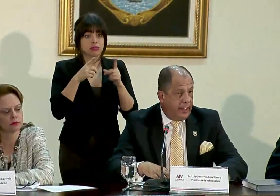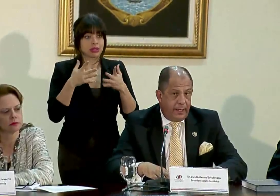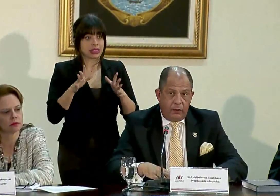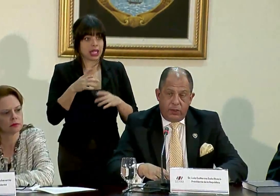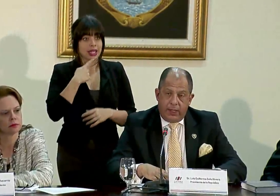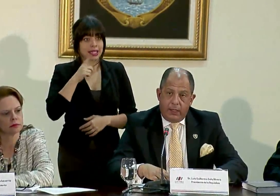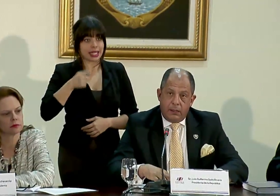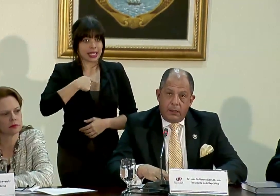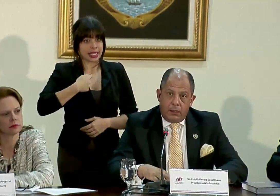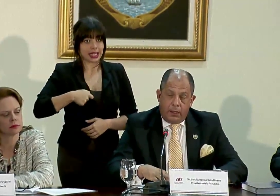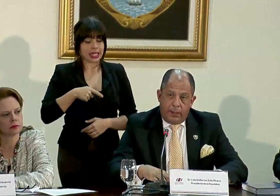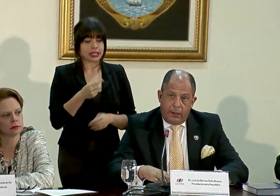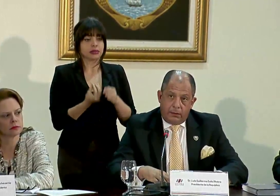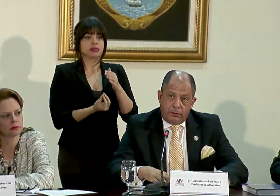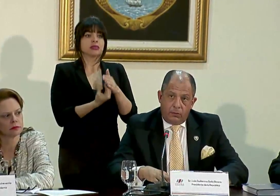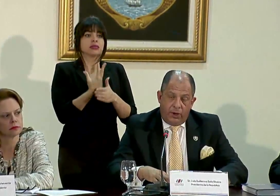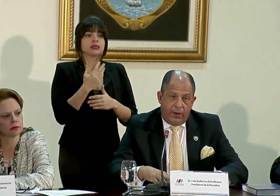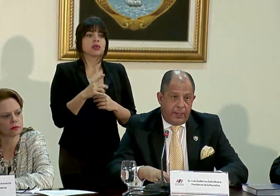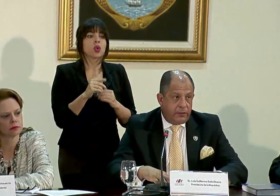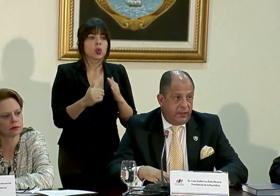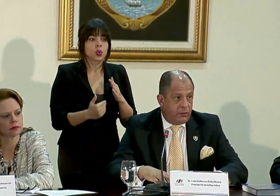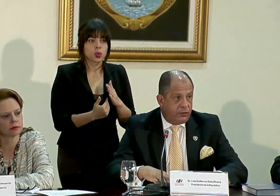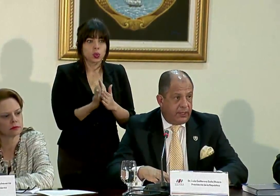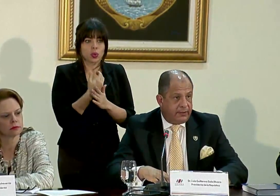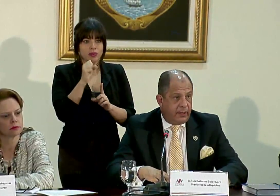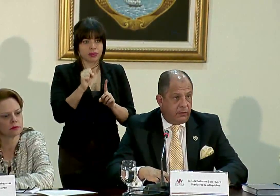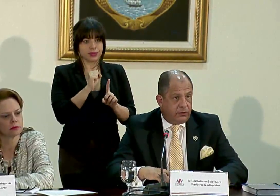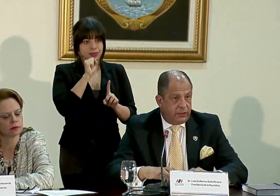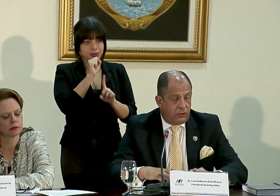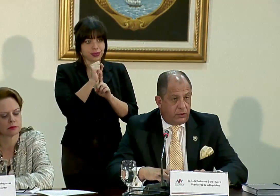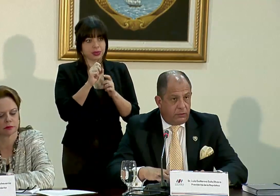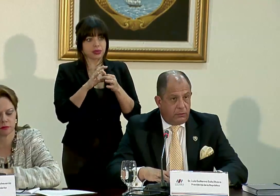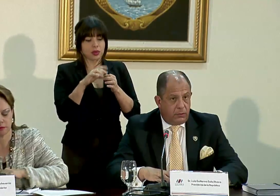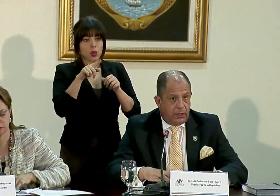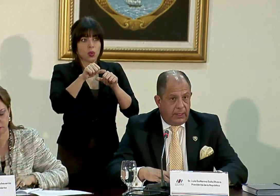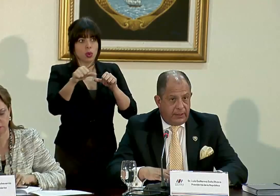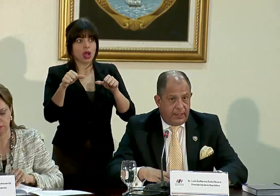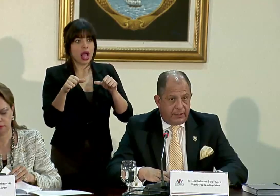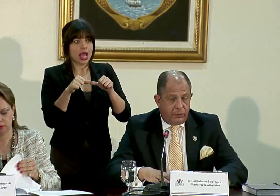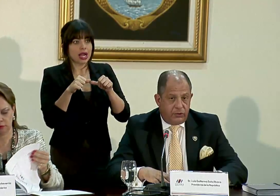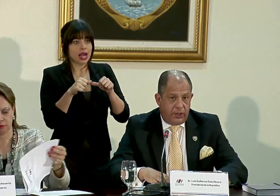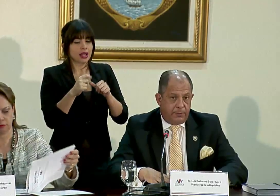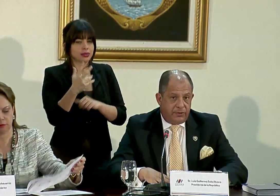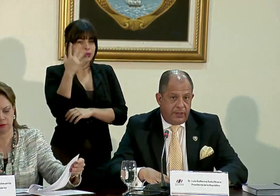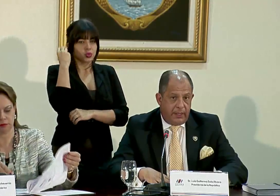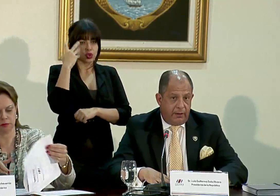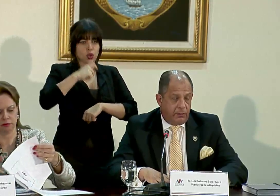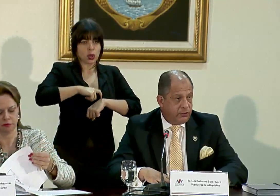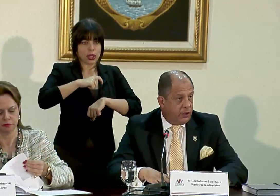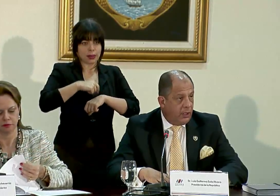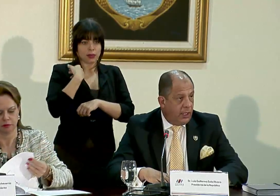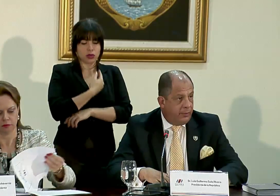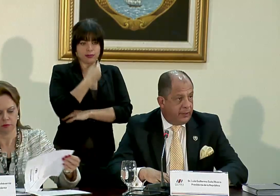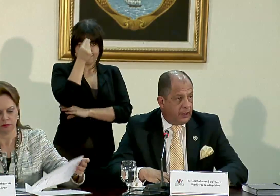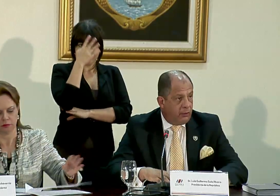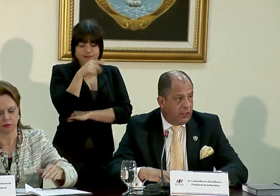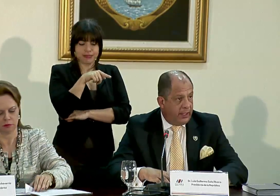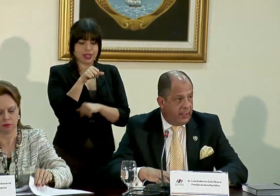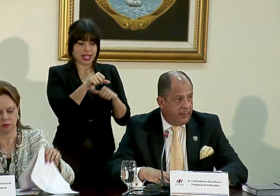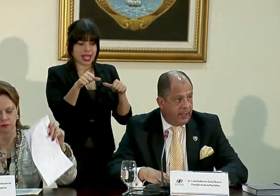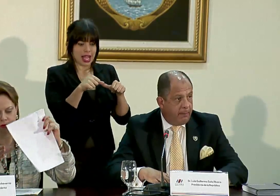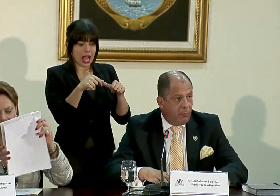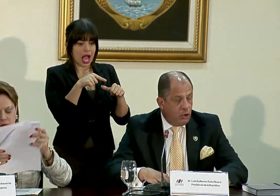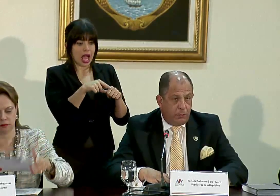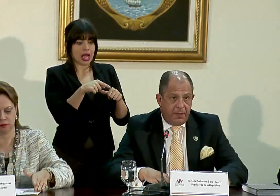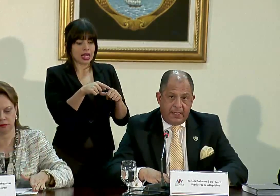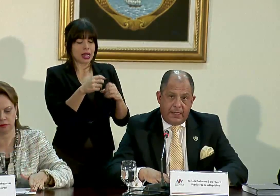genera una nueva circunstancia en un sector que desde hace mucho tiempo señalábamos había entrado en